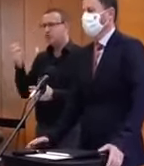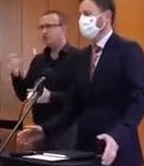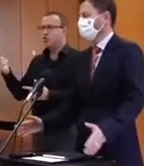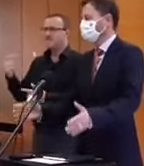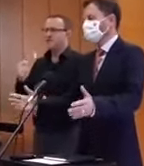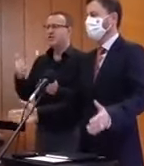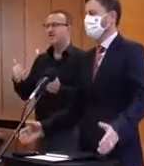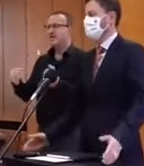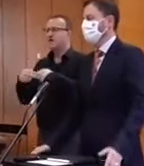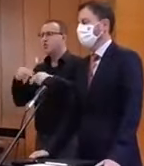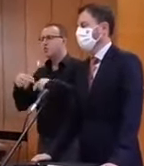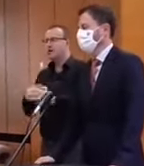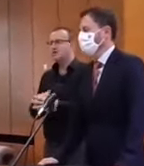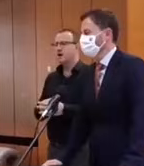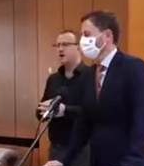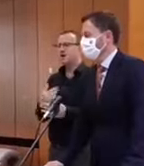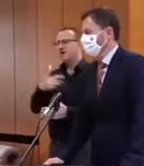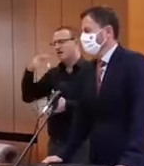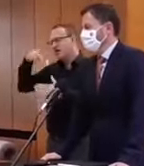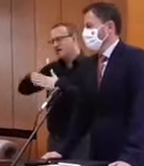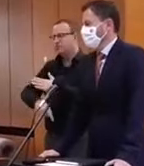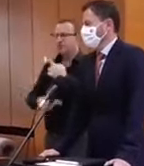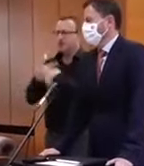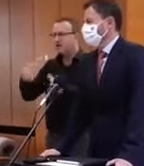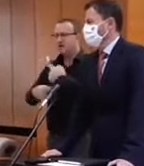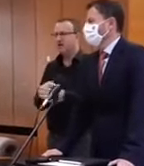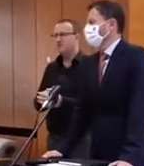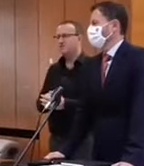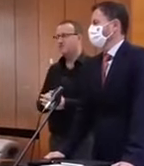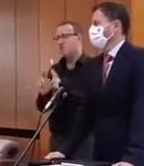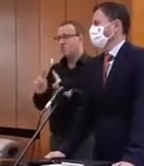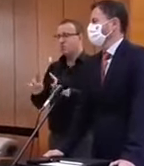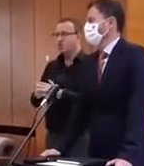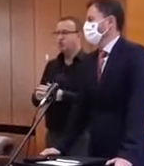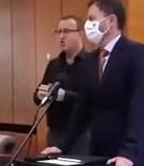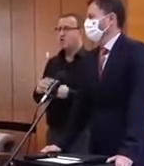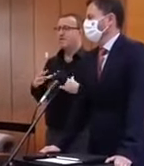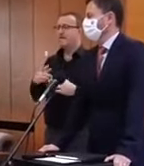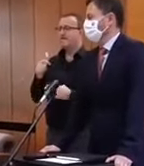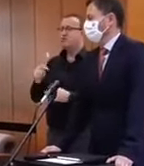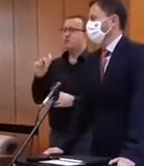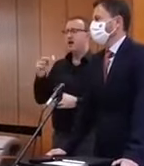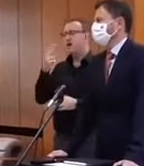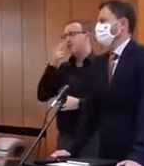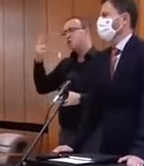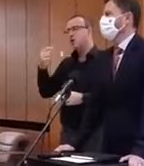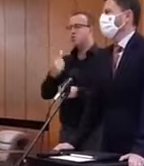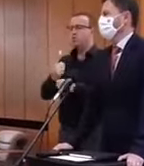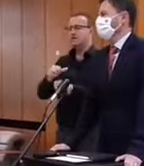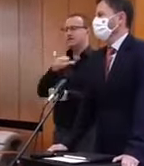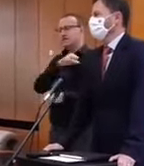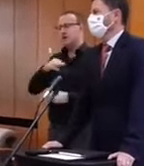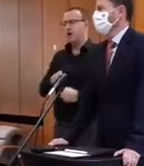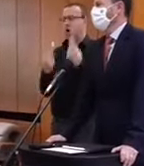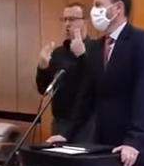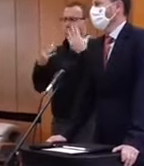čo dnes komunikuje. A bez toho, aby som išiel nejako hlbšie, možno by mal sa pozrieť a urobiť si takú